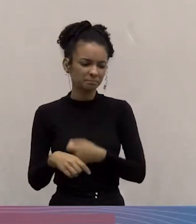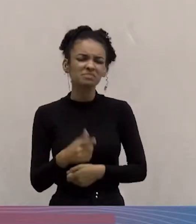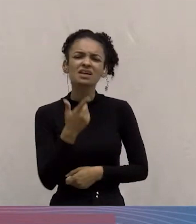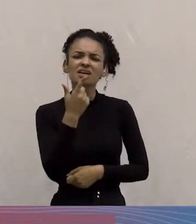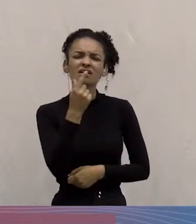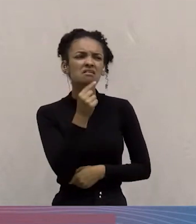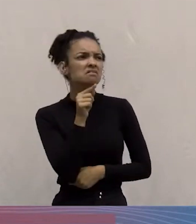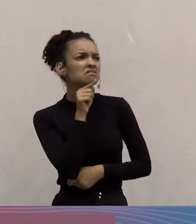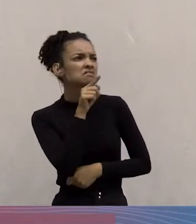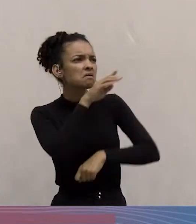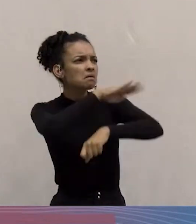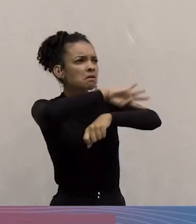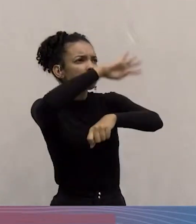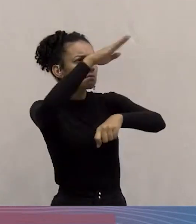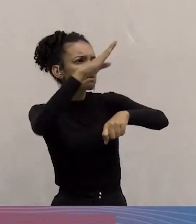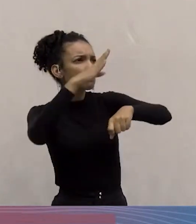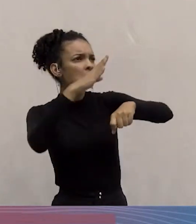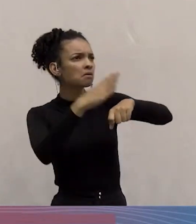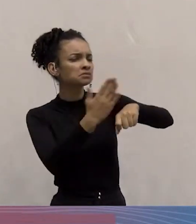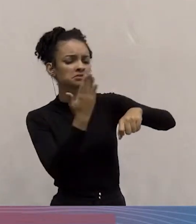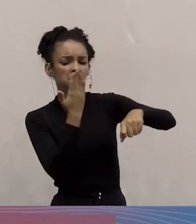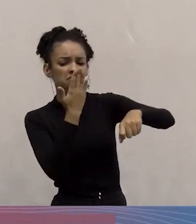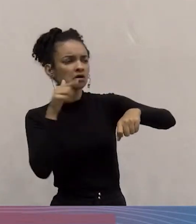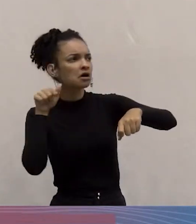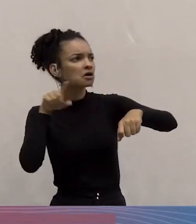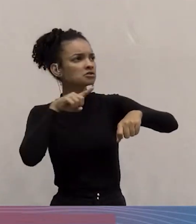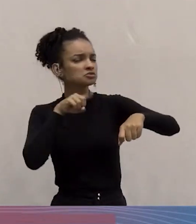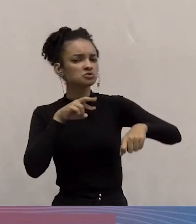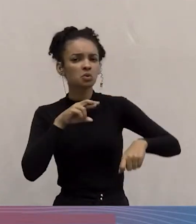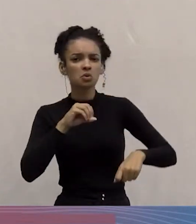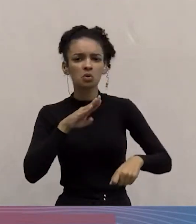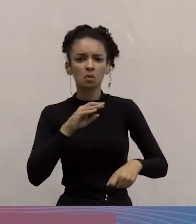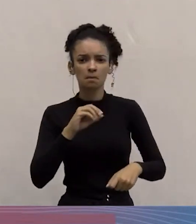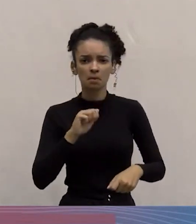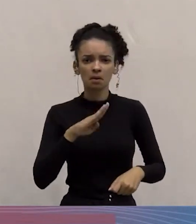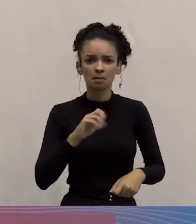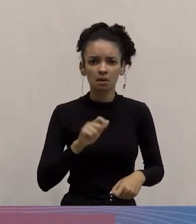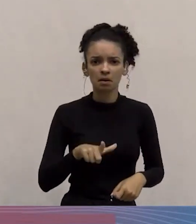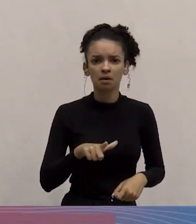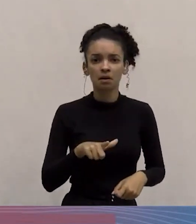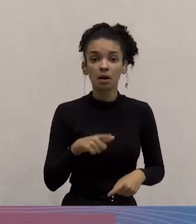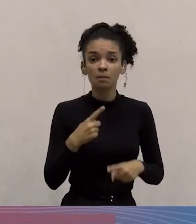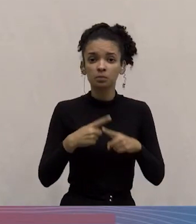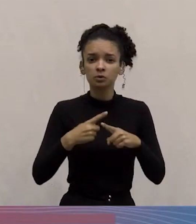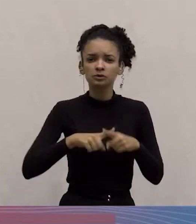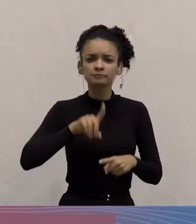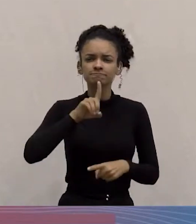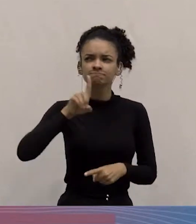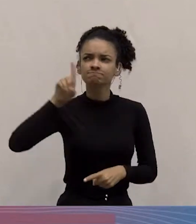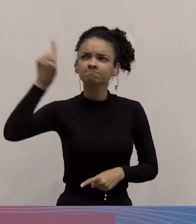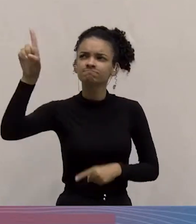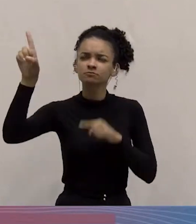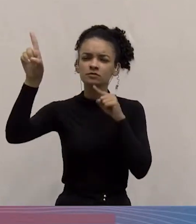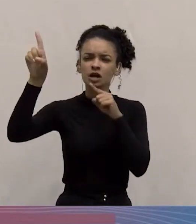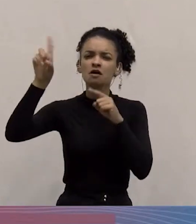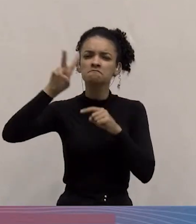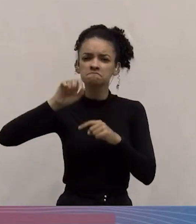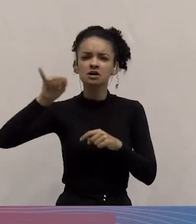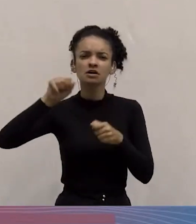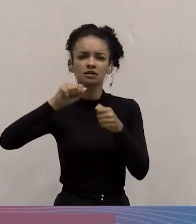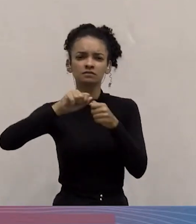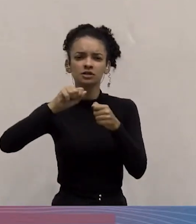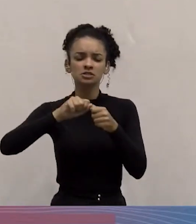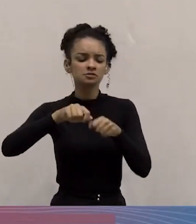grande monte? Diante de Zorobabel serás uma campina, porque ele colocará a pedra